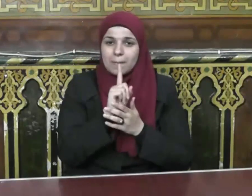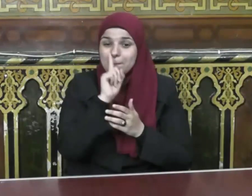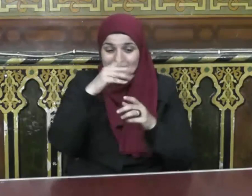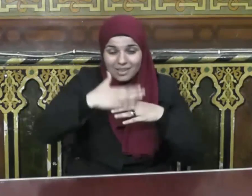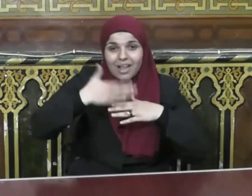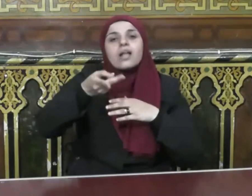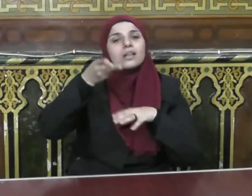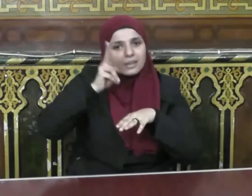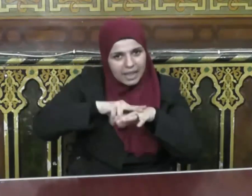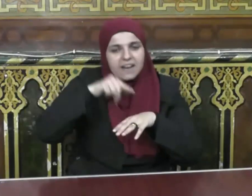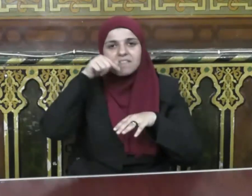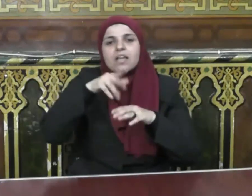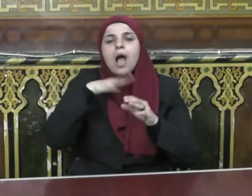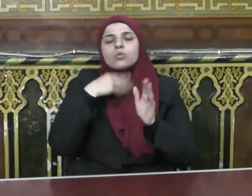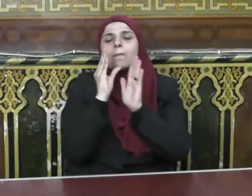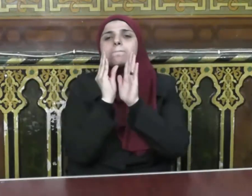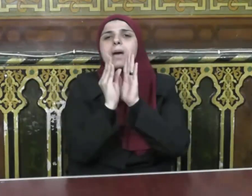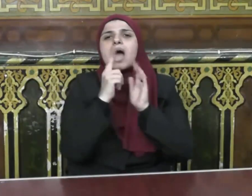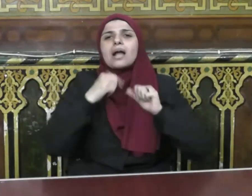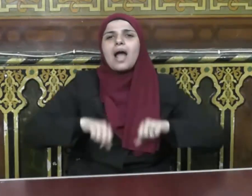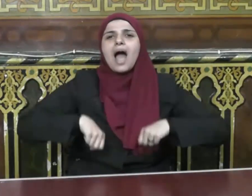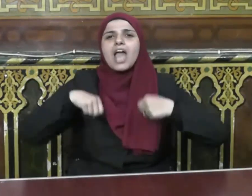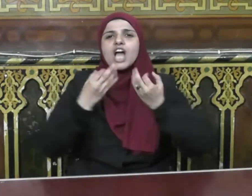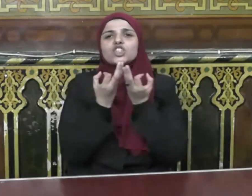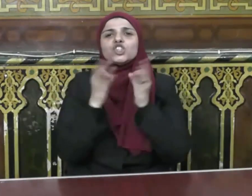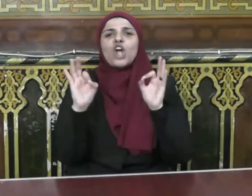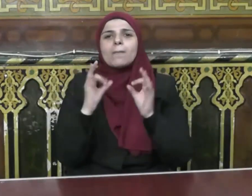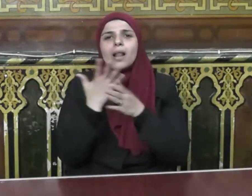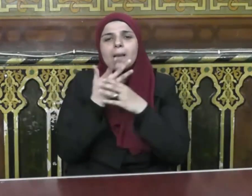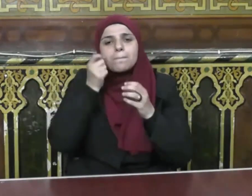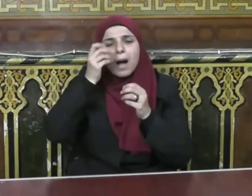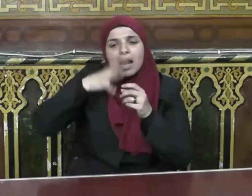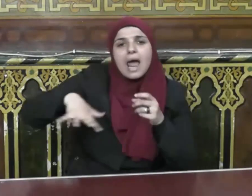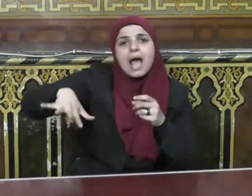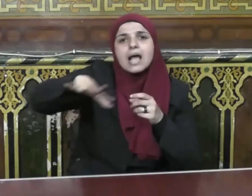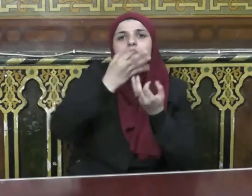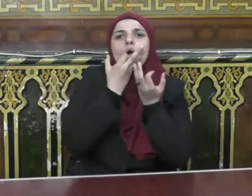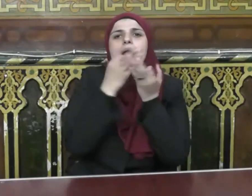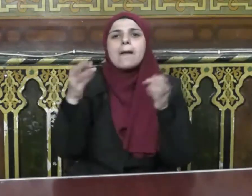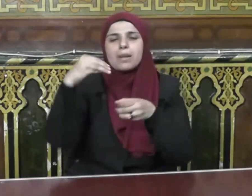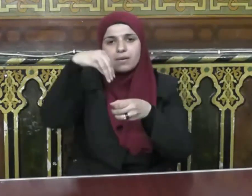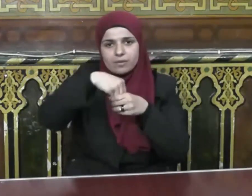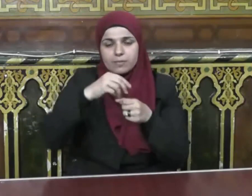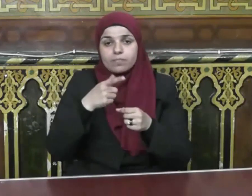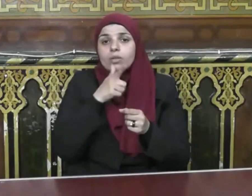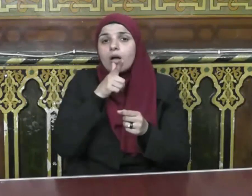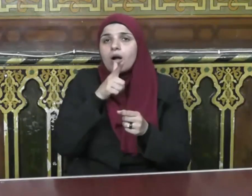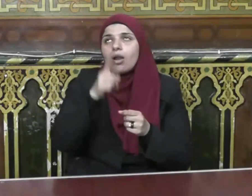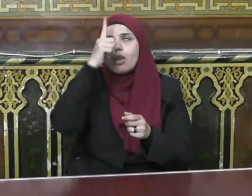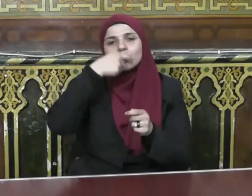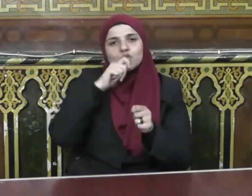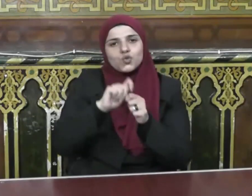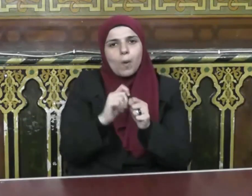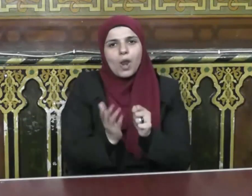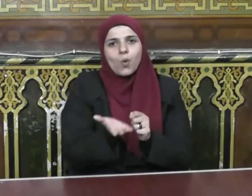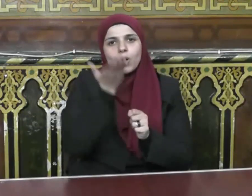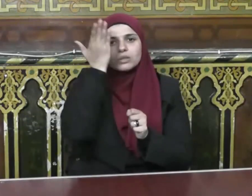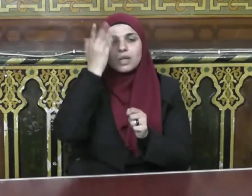هو منهج حياةٍ شاملٌ يسع الناس جميعًا. وقد قال ربنا سبحانه آمراً